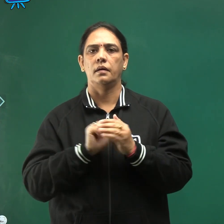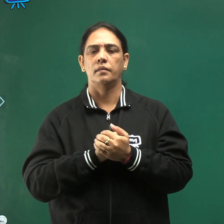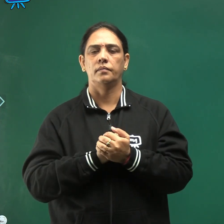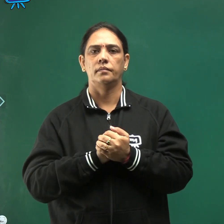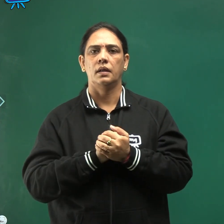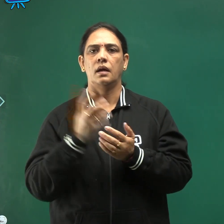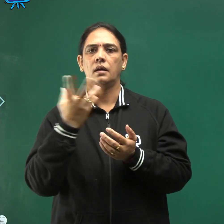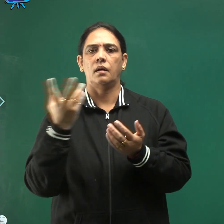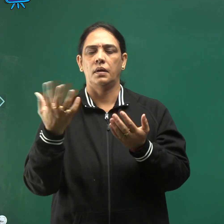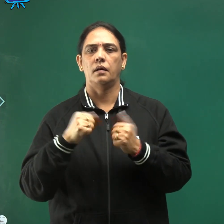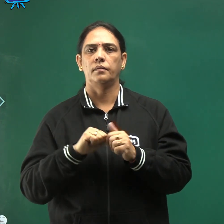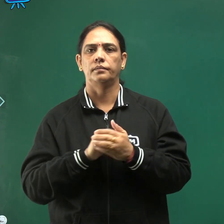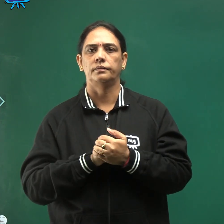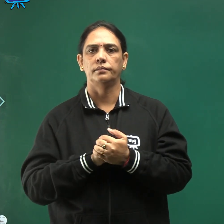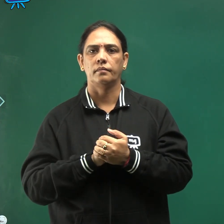क्या मिला?